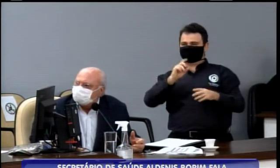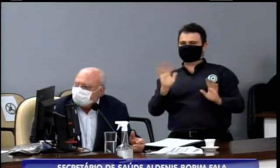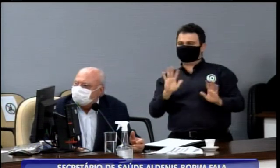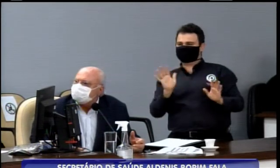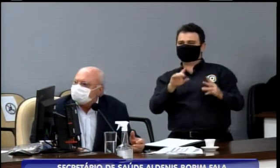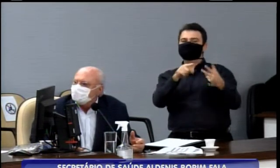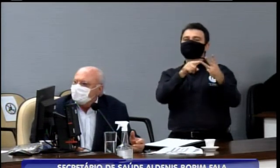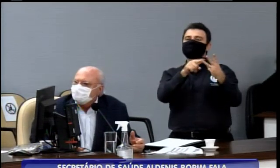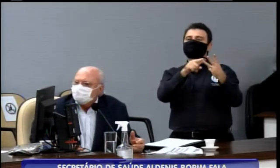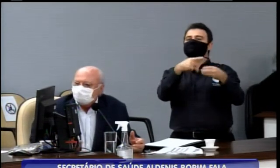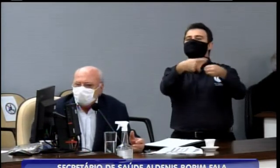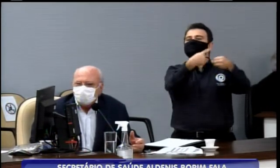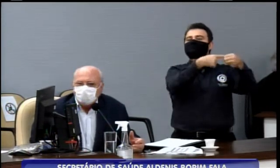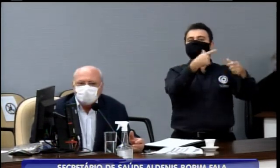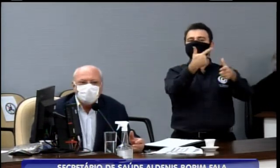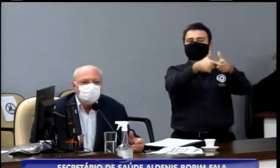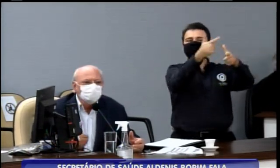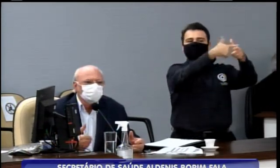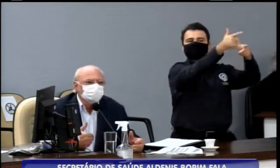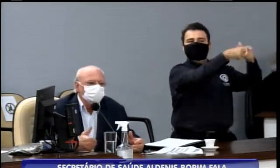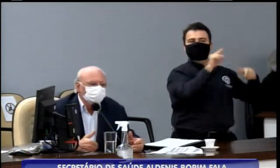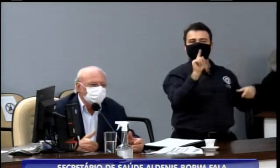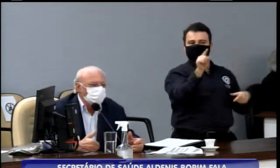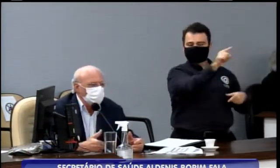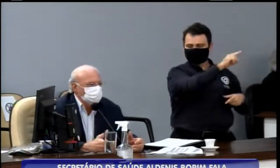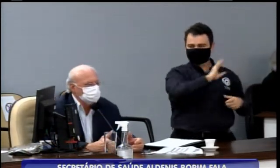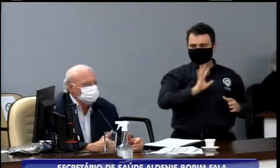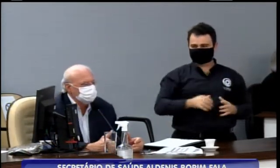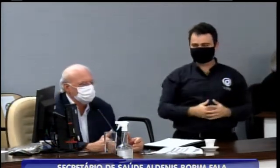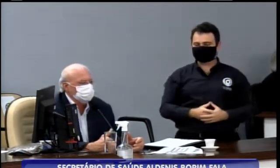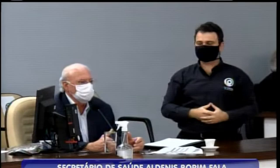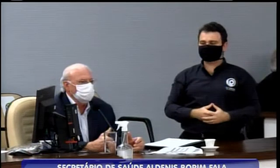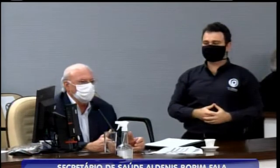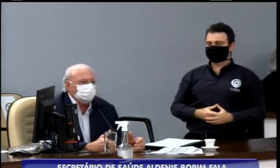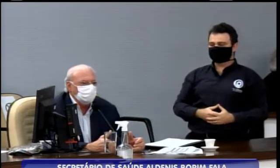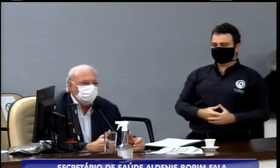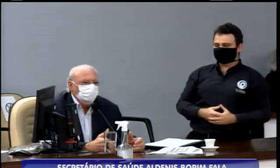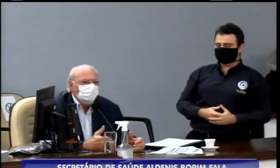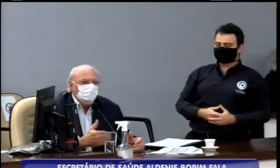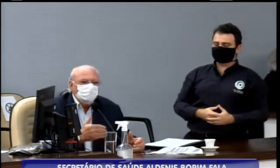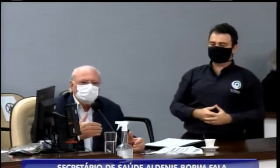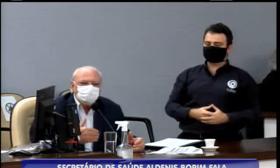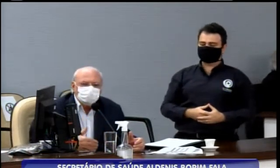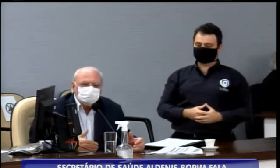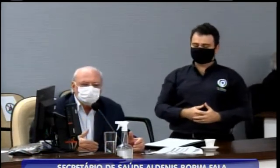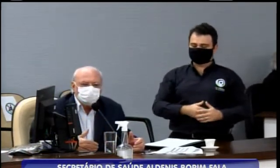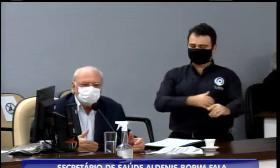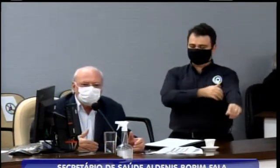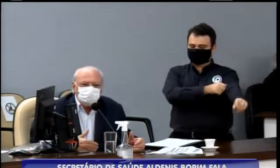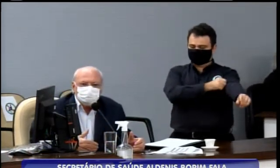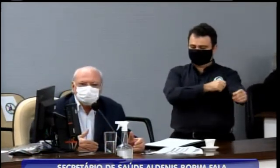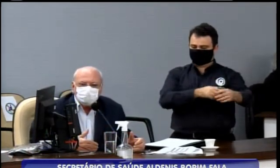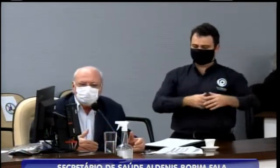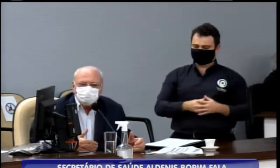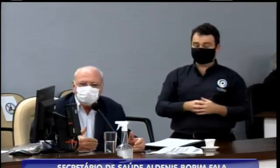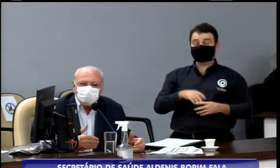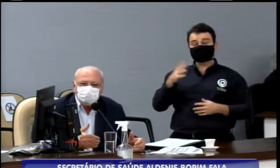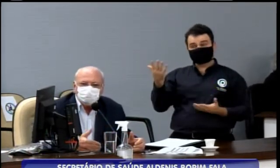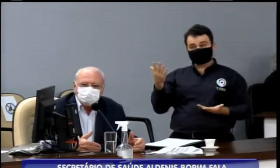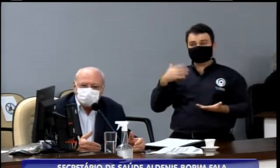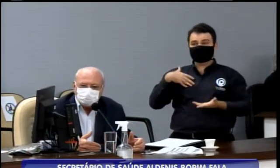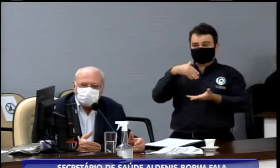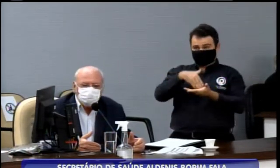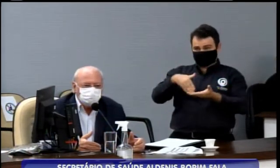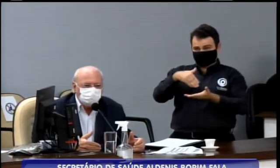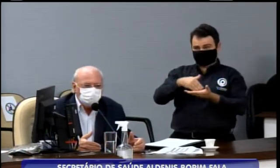várias cidades. Então, como isso é um ato discriminatório, tanto do secretário de Saúde quanto